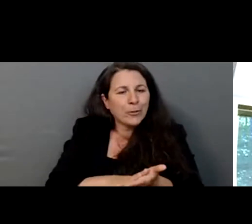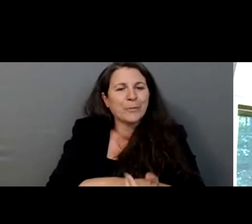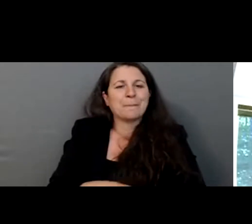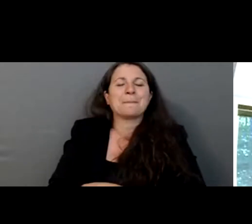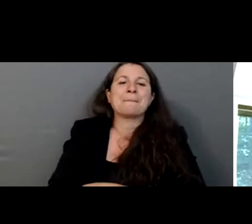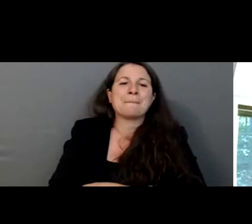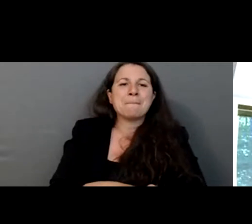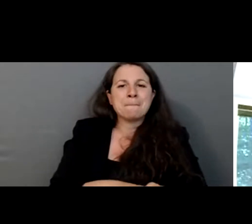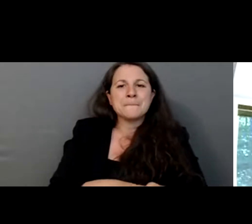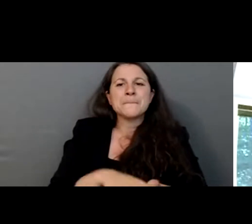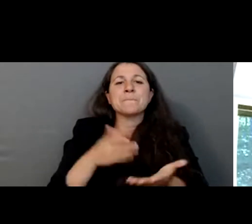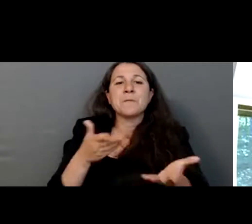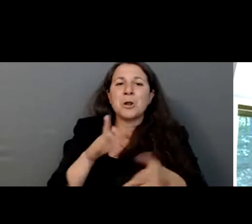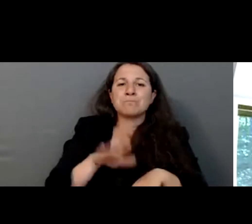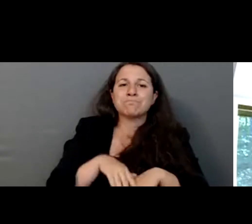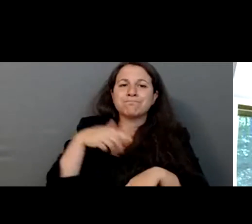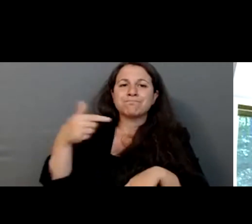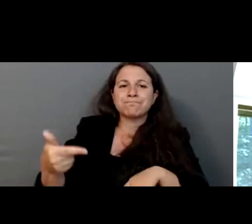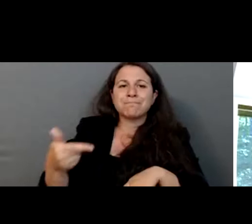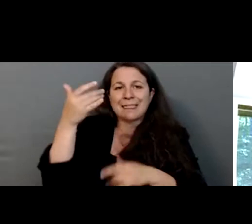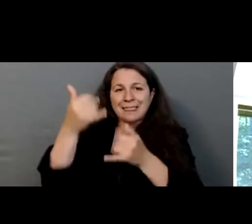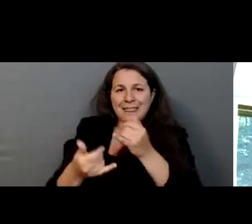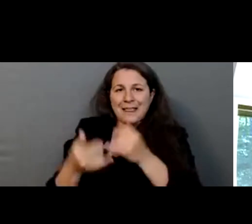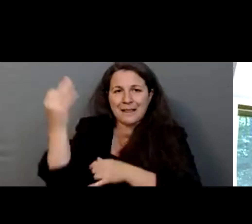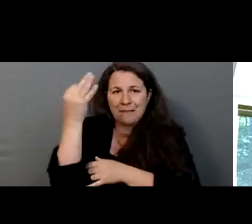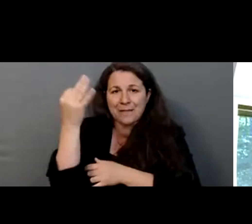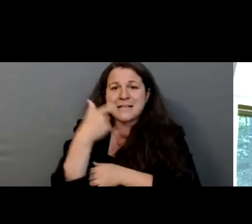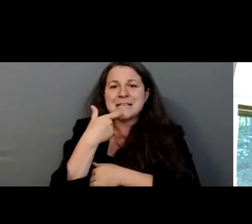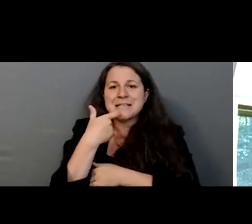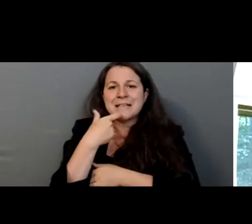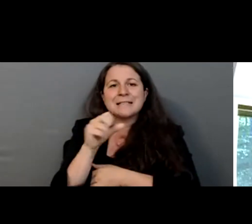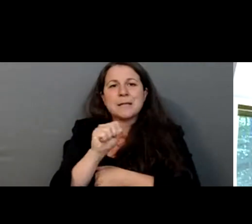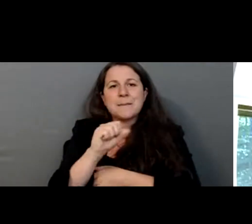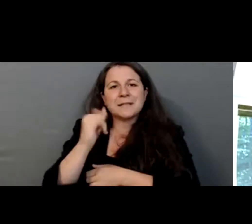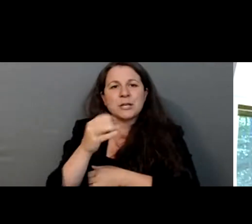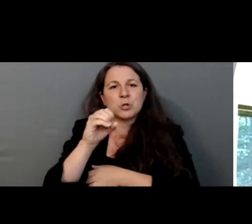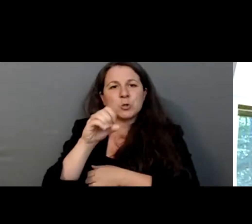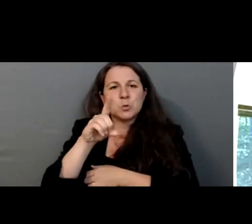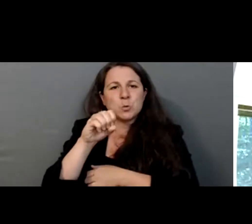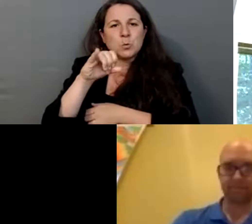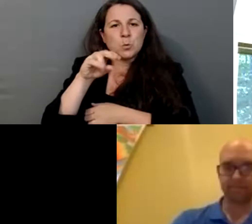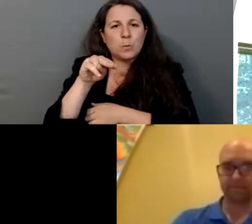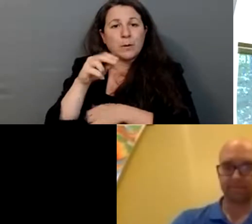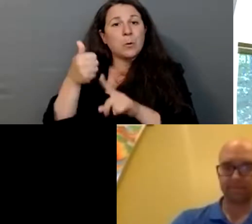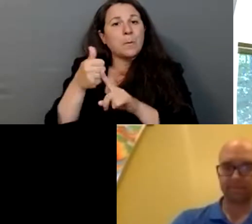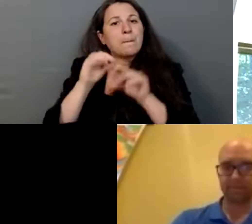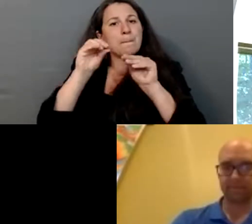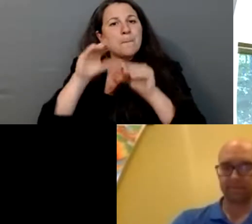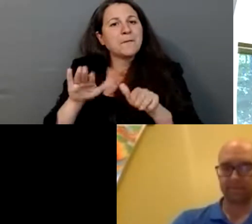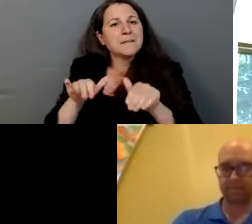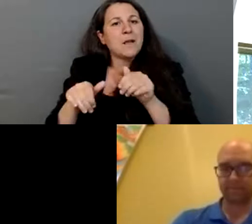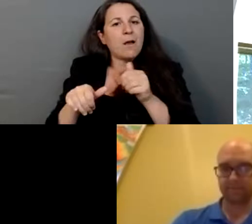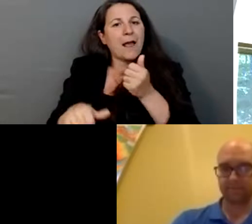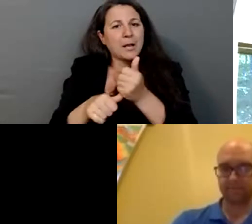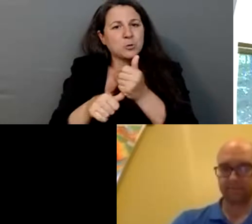on en est à notre dernier intervenant, qui est Sébastien Jaudoin, Il est professeur adjoint à l'Université McGill et il est titulaire